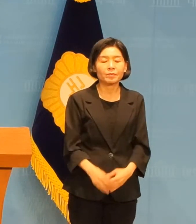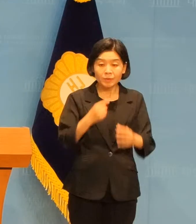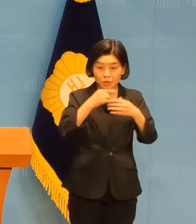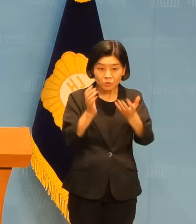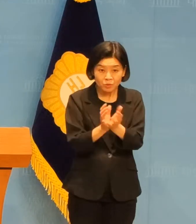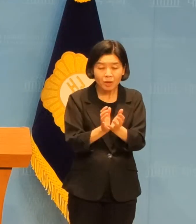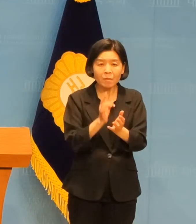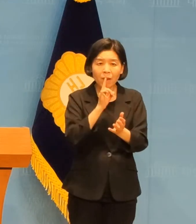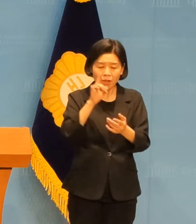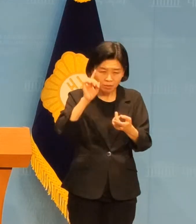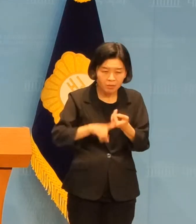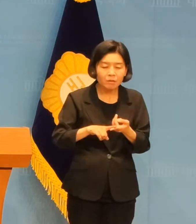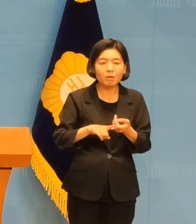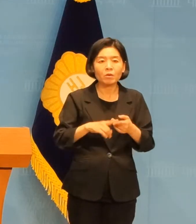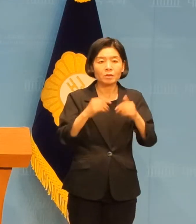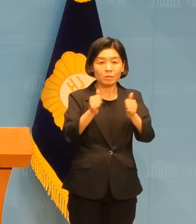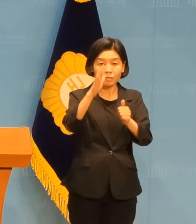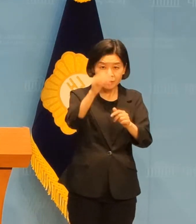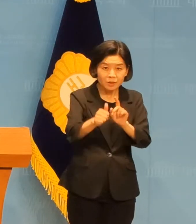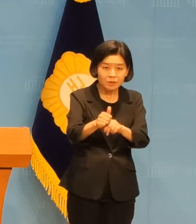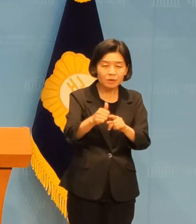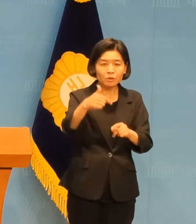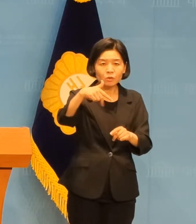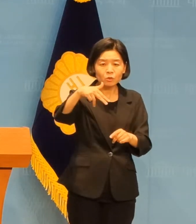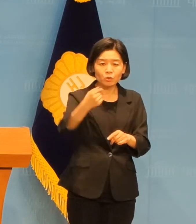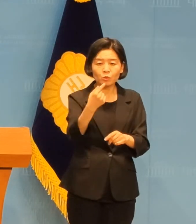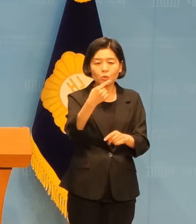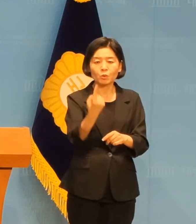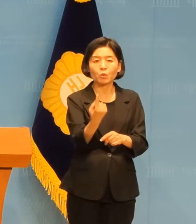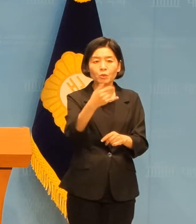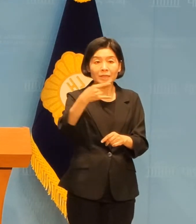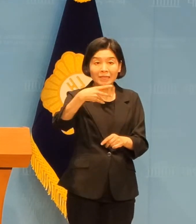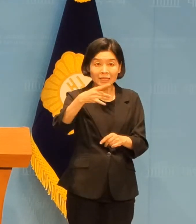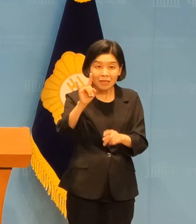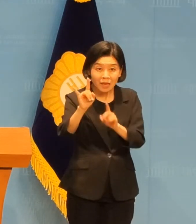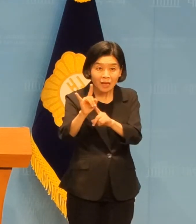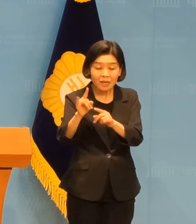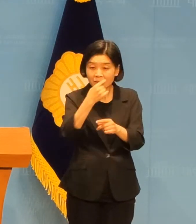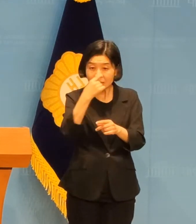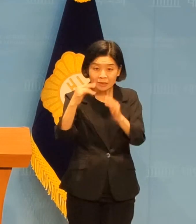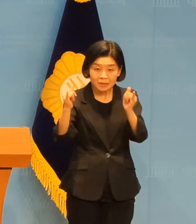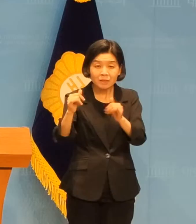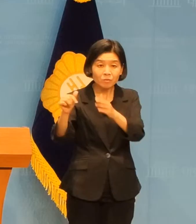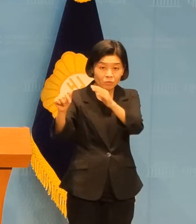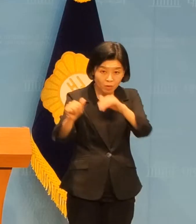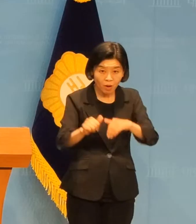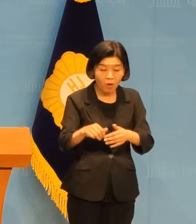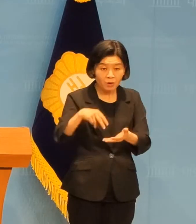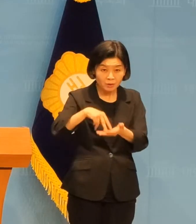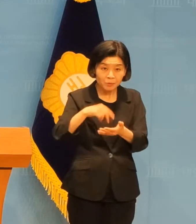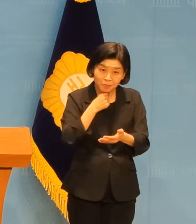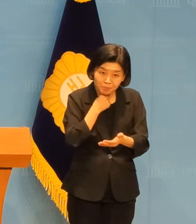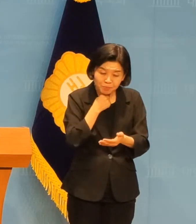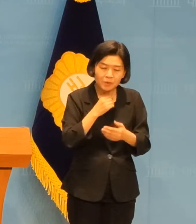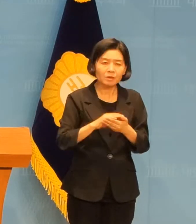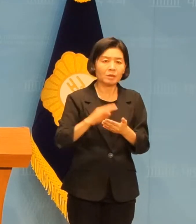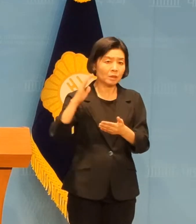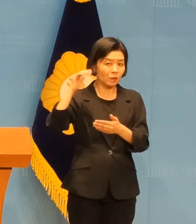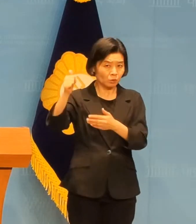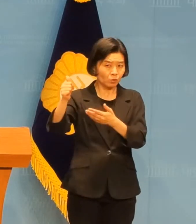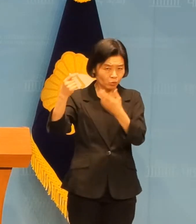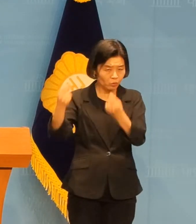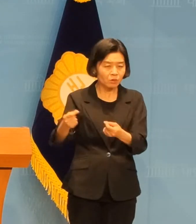민주당의 논리대로 사법부의 수장인 조 대법원장이 증인석에 서야 한다면 대통령도